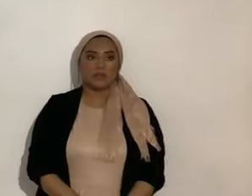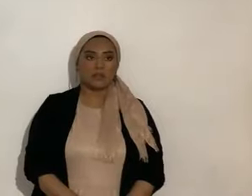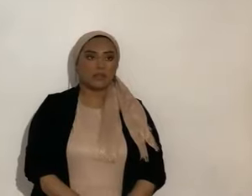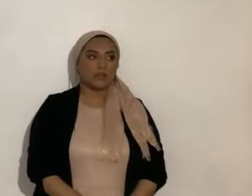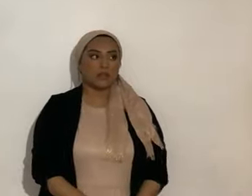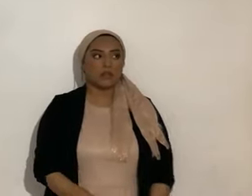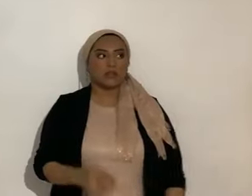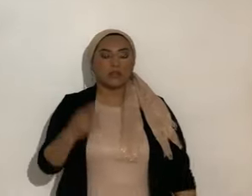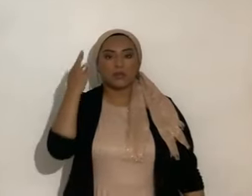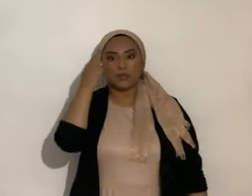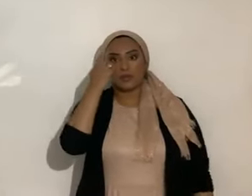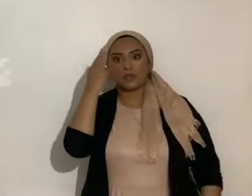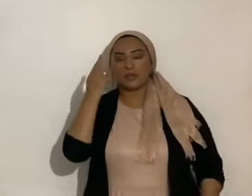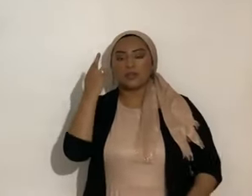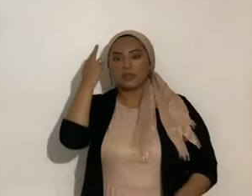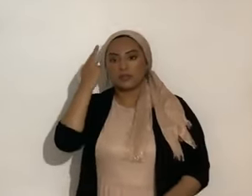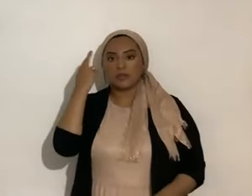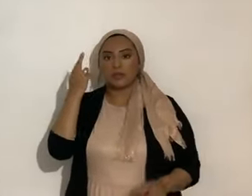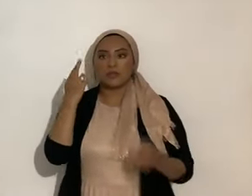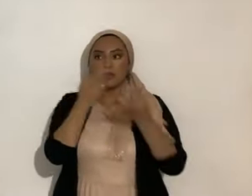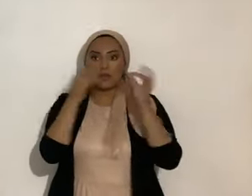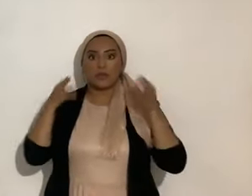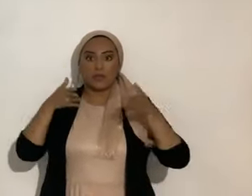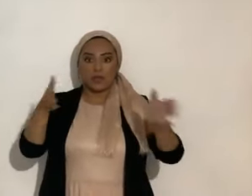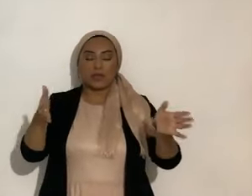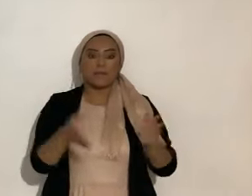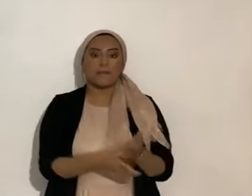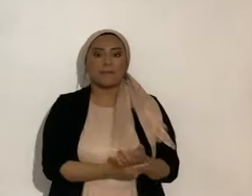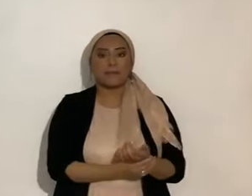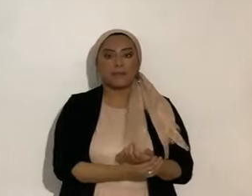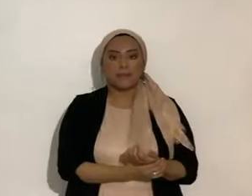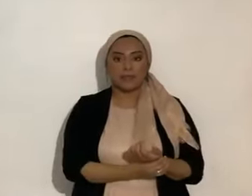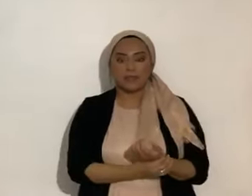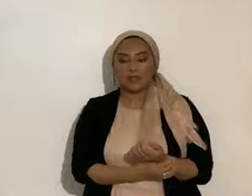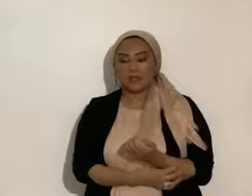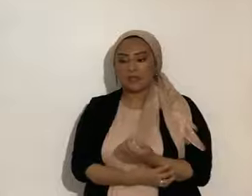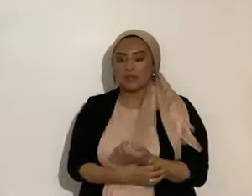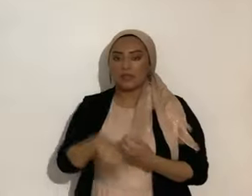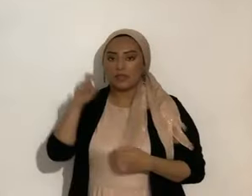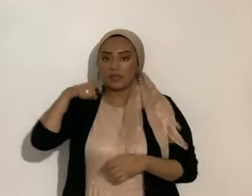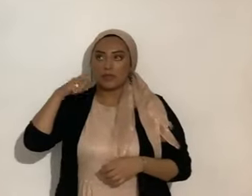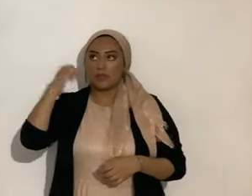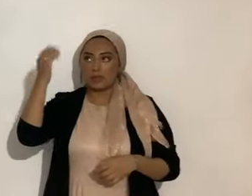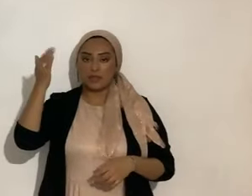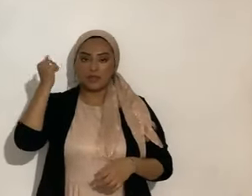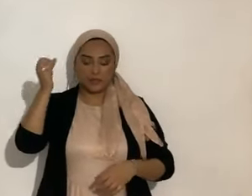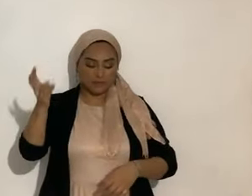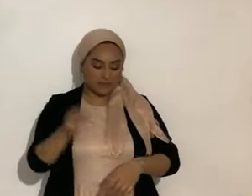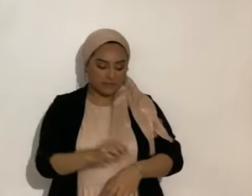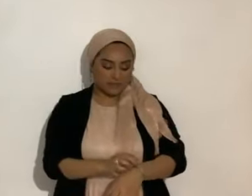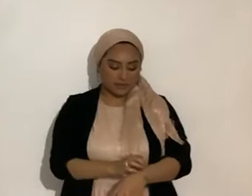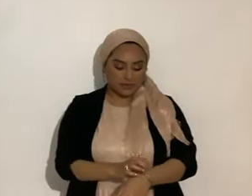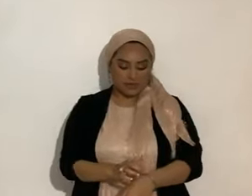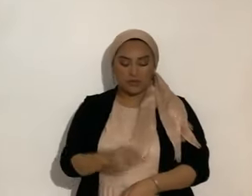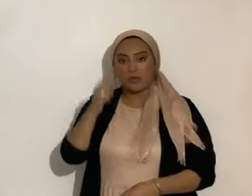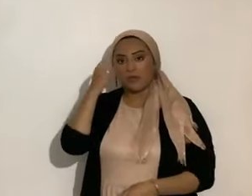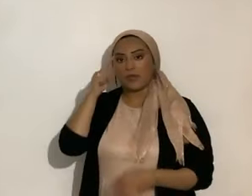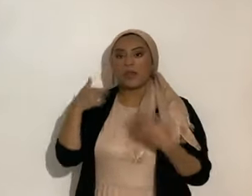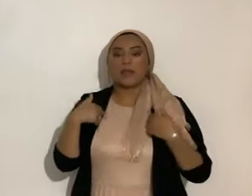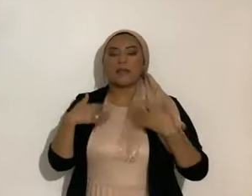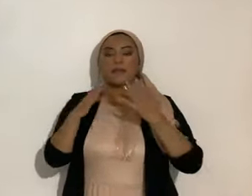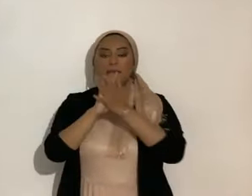razón es despejar el camino. Hay un camino, vamos por ese camino. Y si el camino debe ser Yahshua, ¿sí? Para que haya